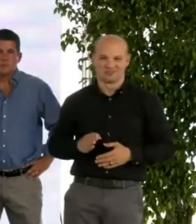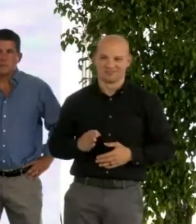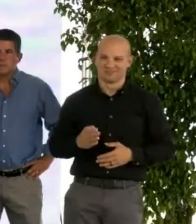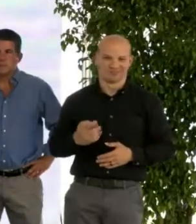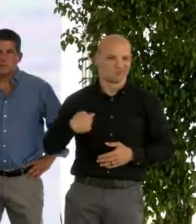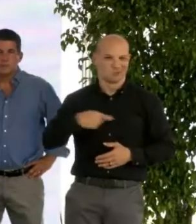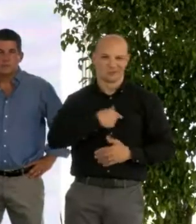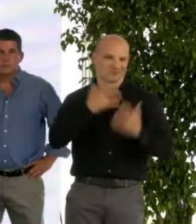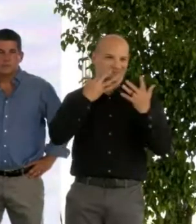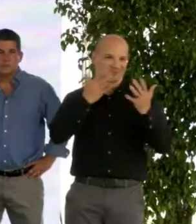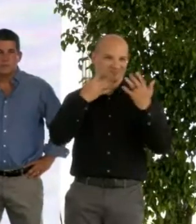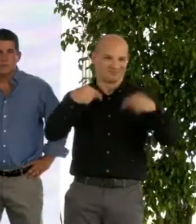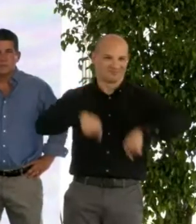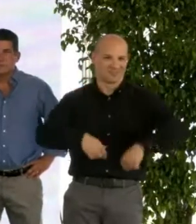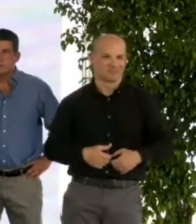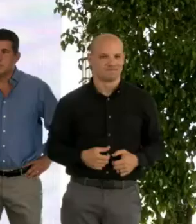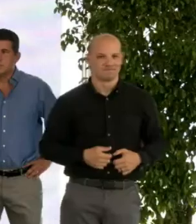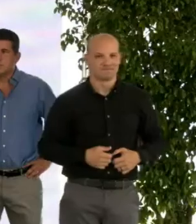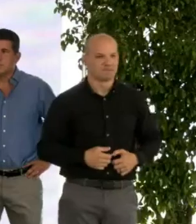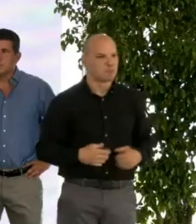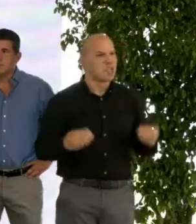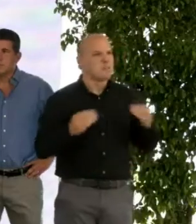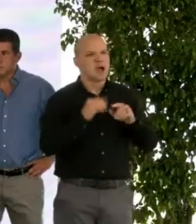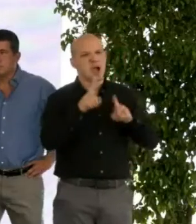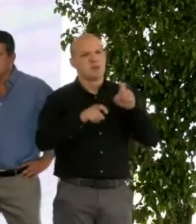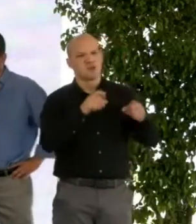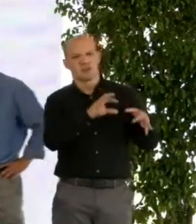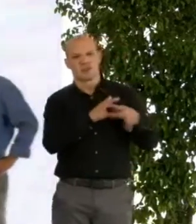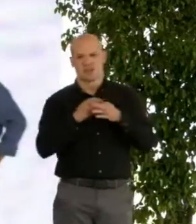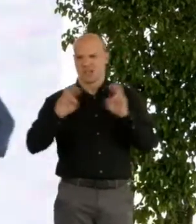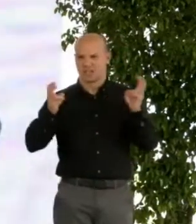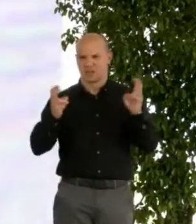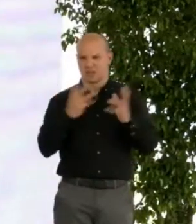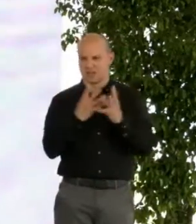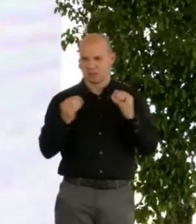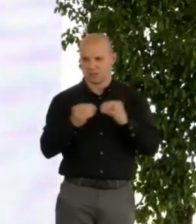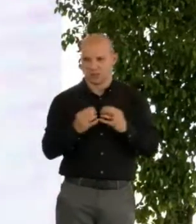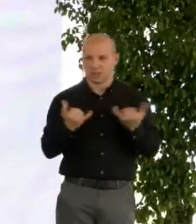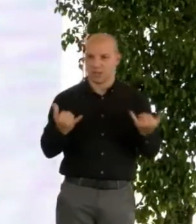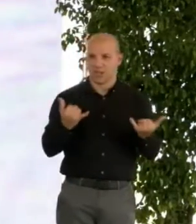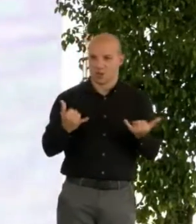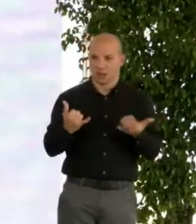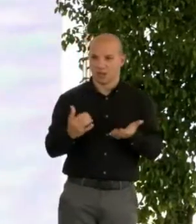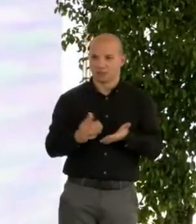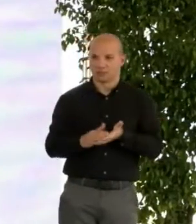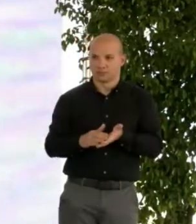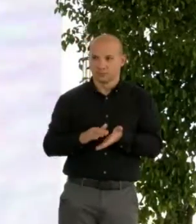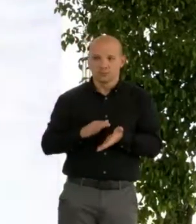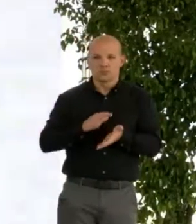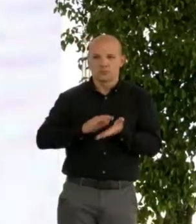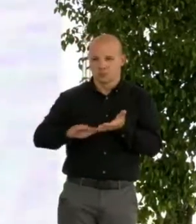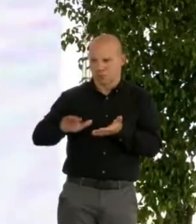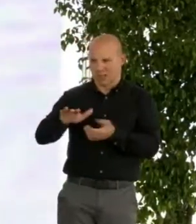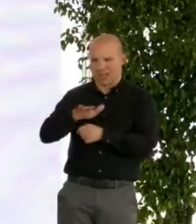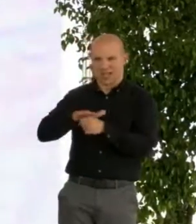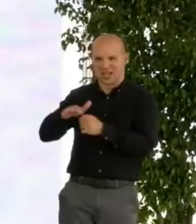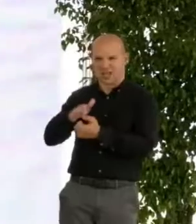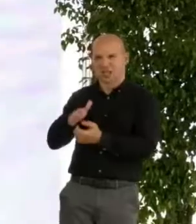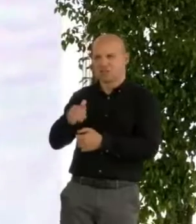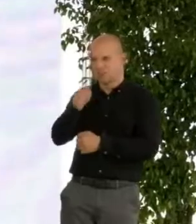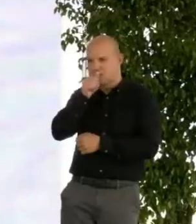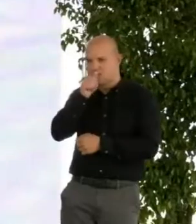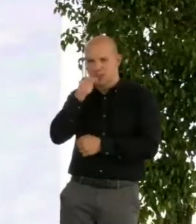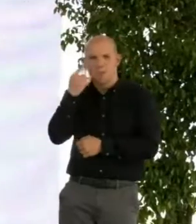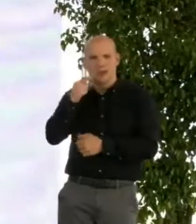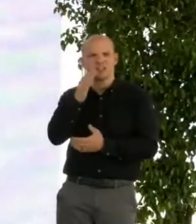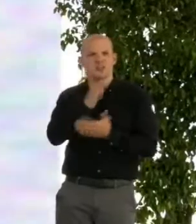hospitalarios. Bien, no tenemos más preguntas del tema. Ahora vamos a excusar al sector privado para entonces atender